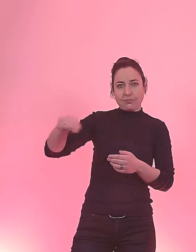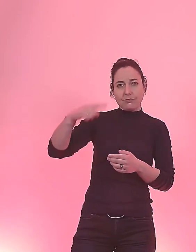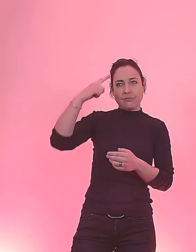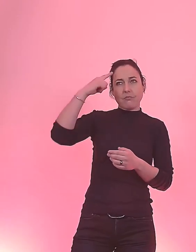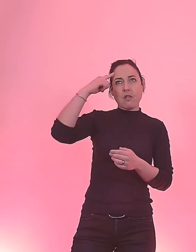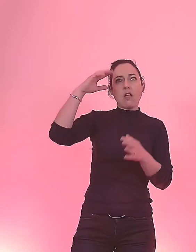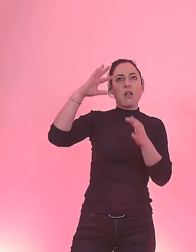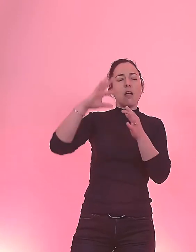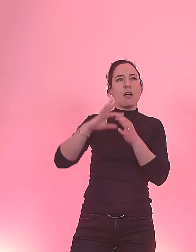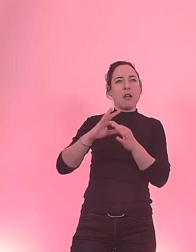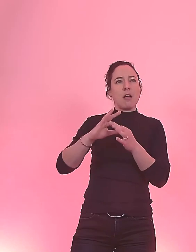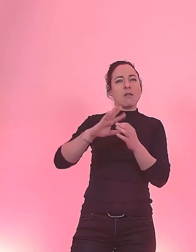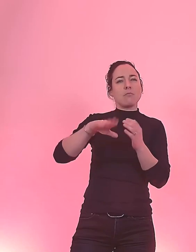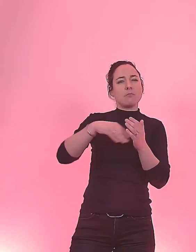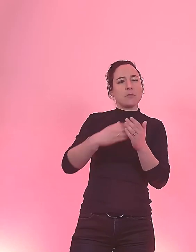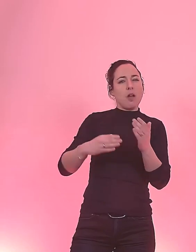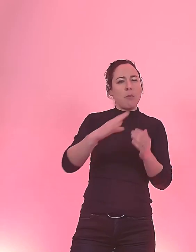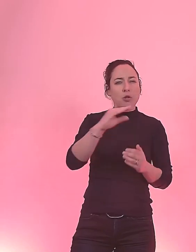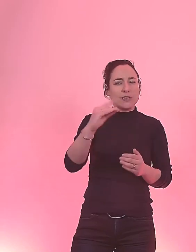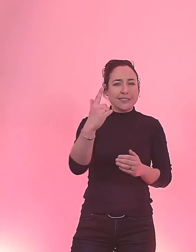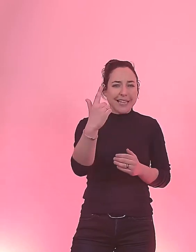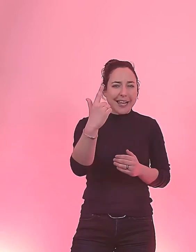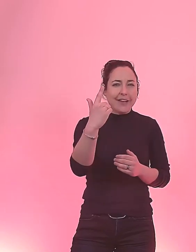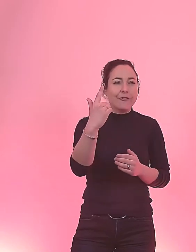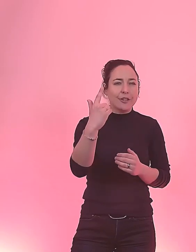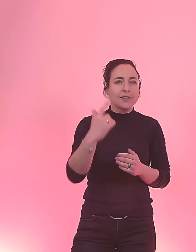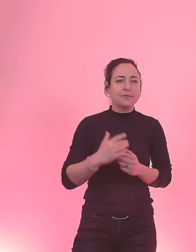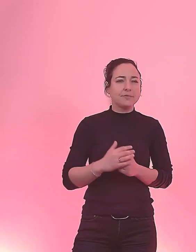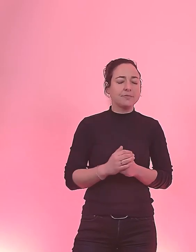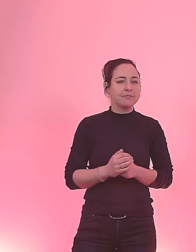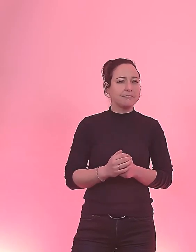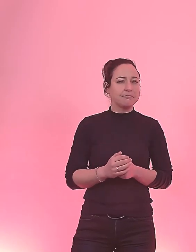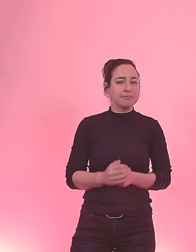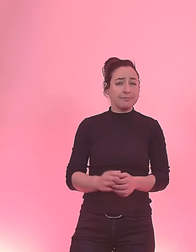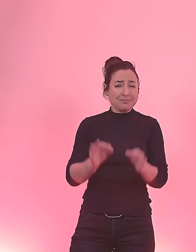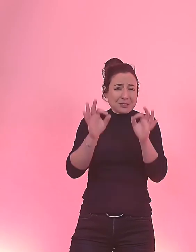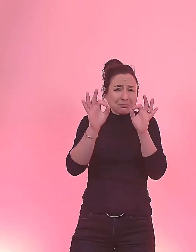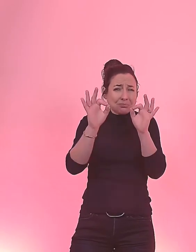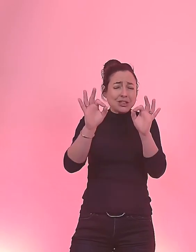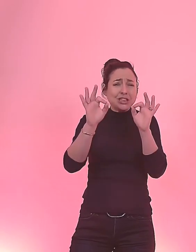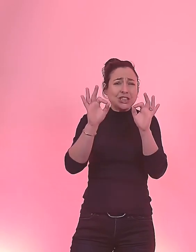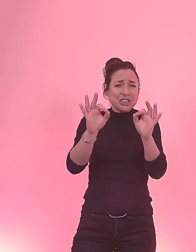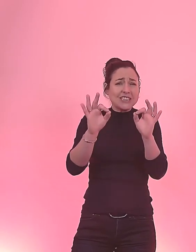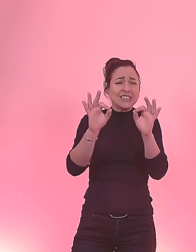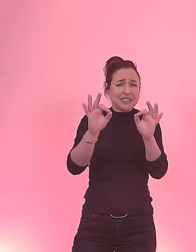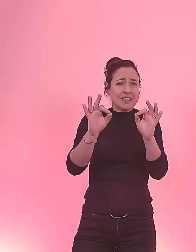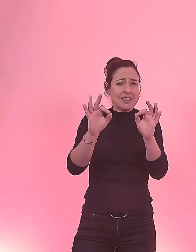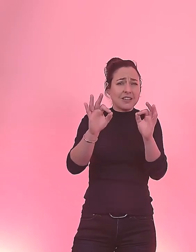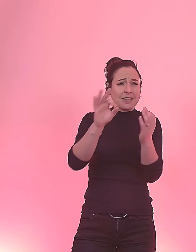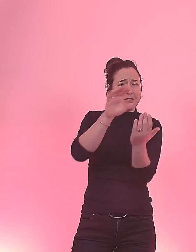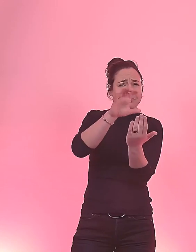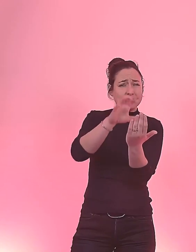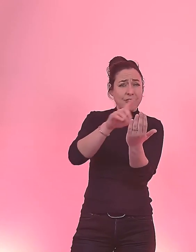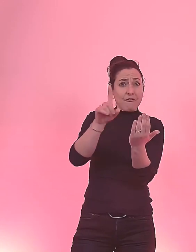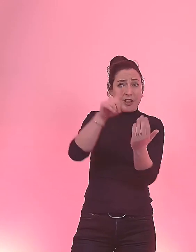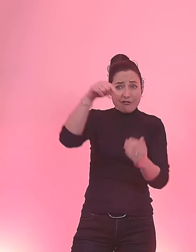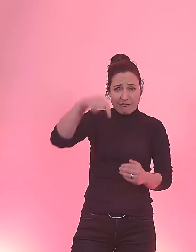aan die psalm 107 die als waren precies heeft beschreven wat ze vandaag meemaken